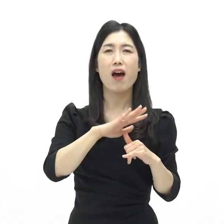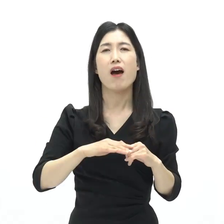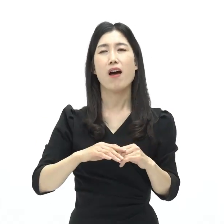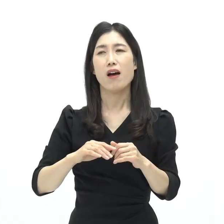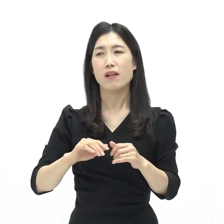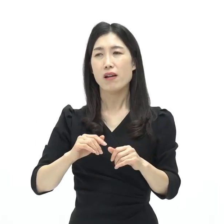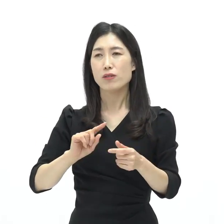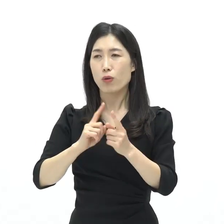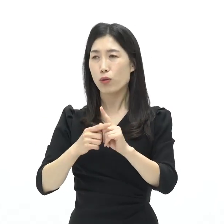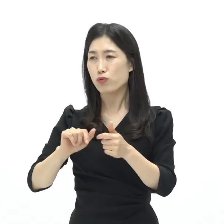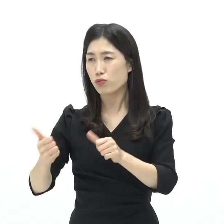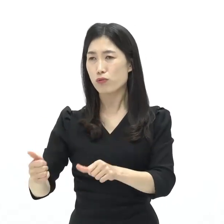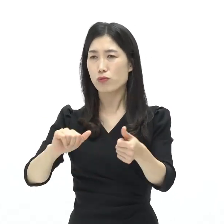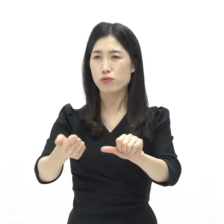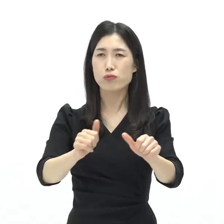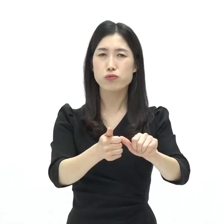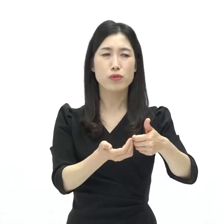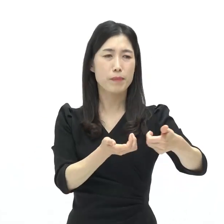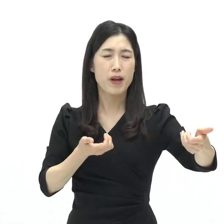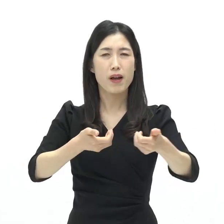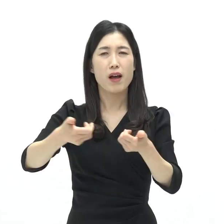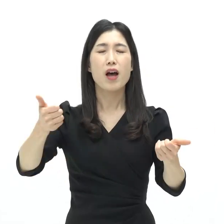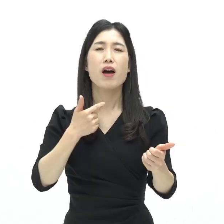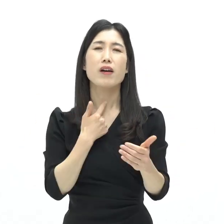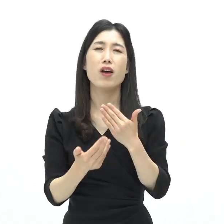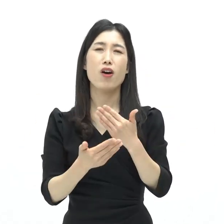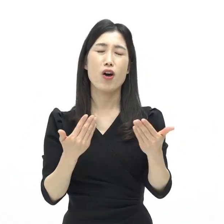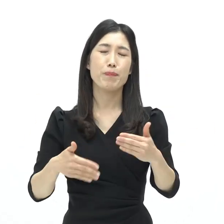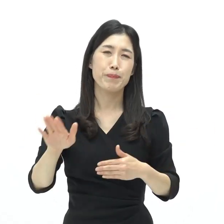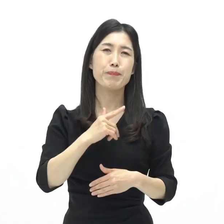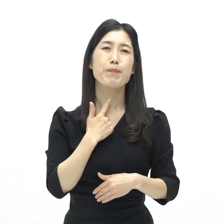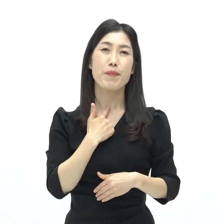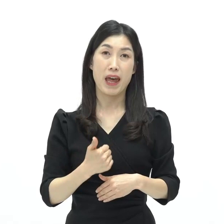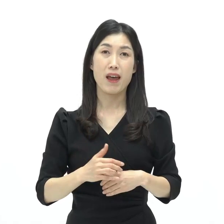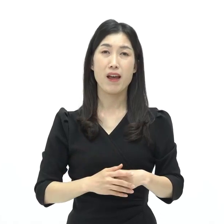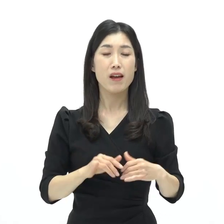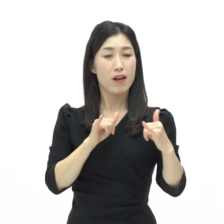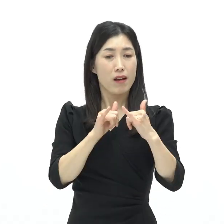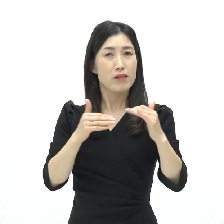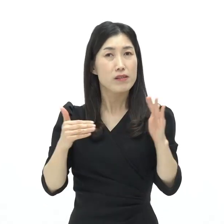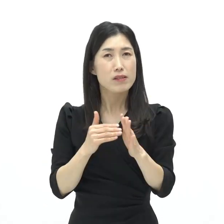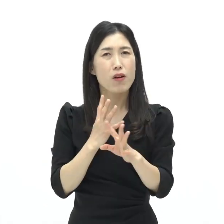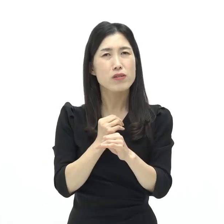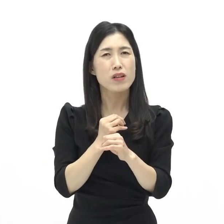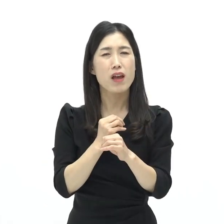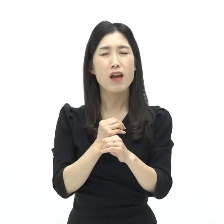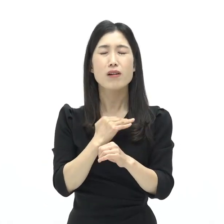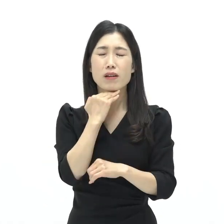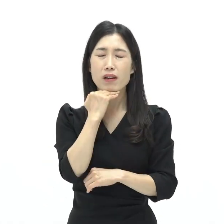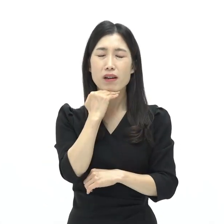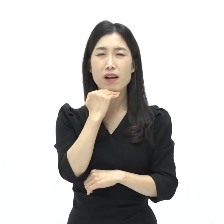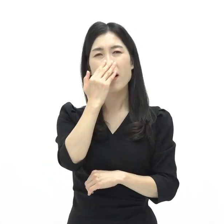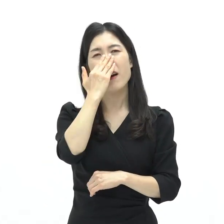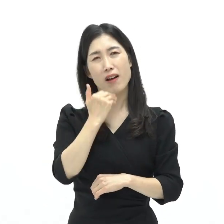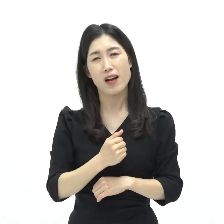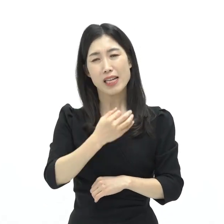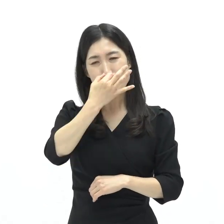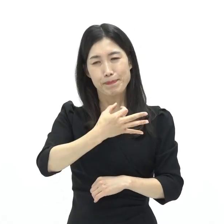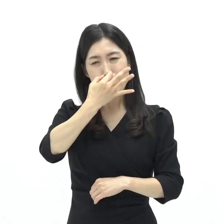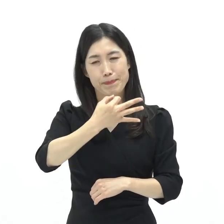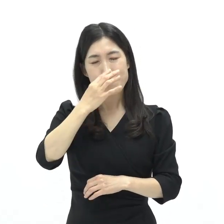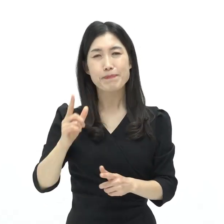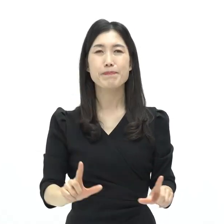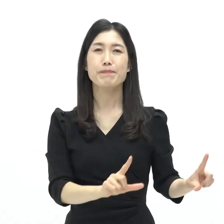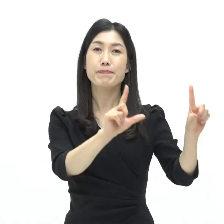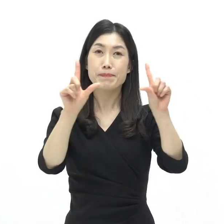수많은 사람들의 죽음과 가슴 아픈 이별을 겪어야 했어요. 언제 끝날지 모르는 전쟁을 계속 지켜보며